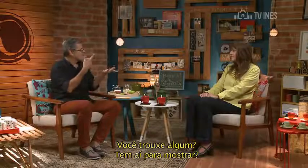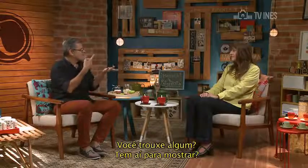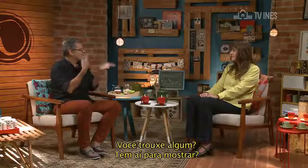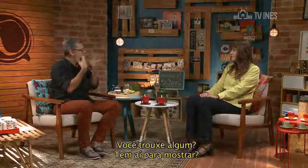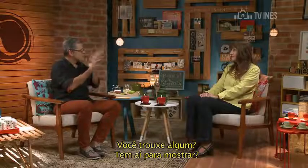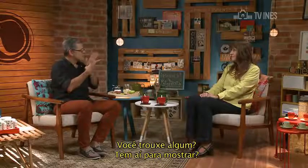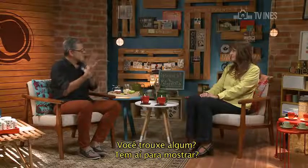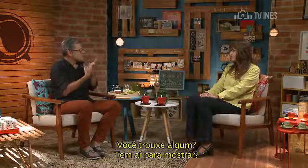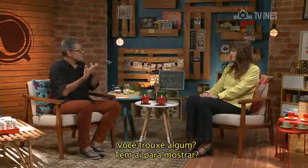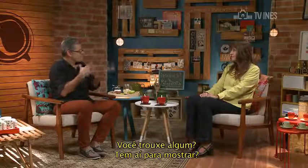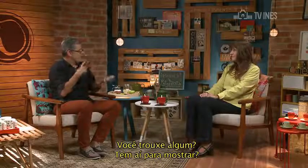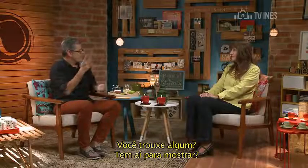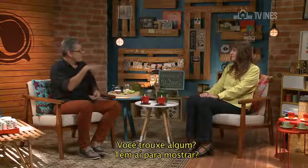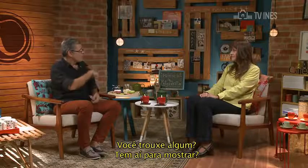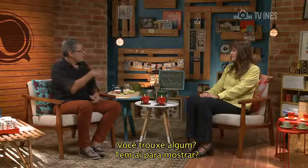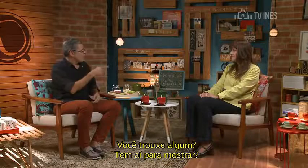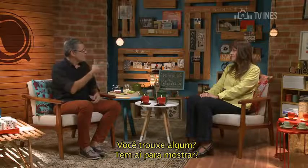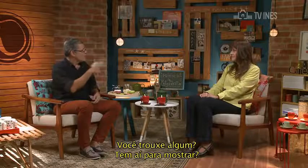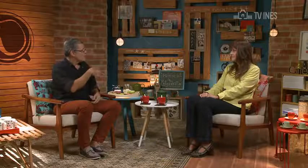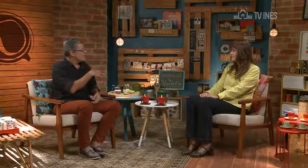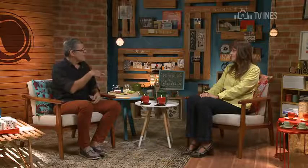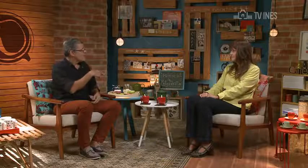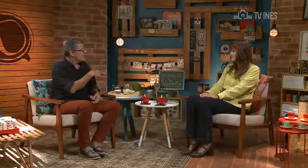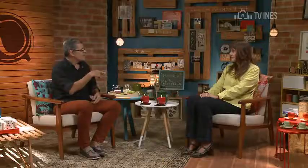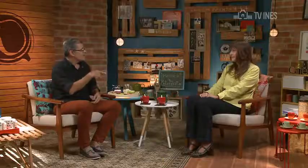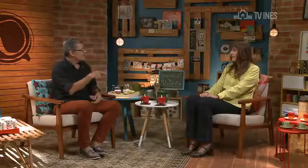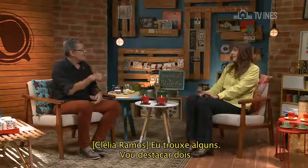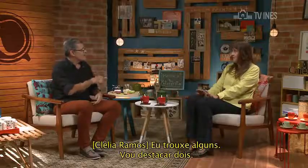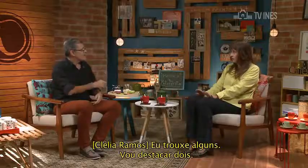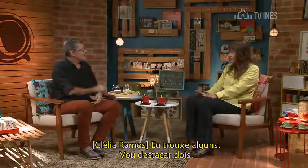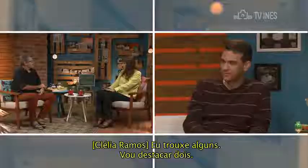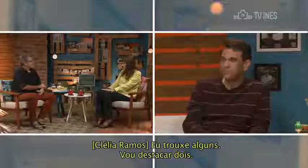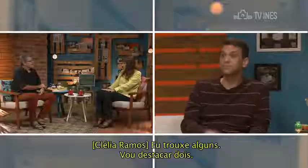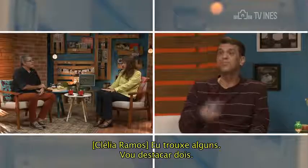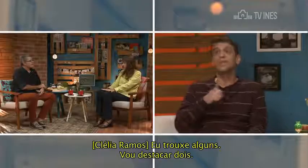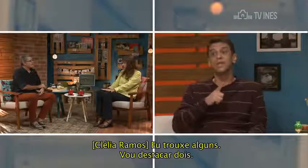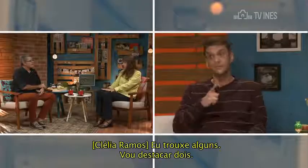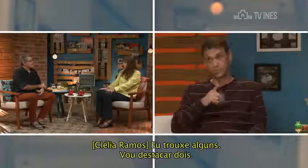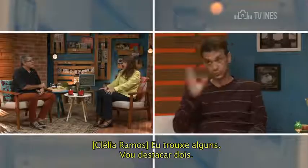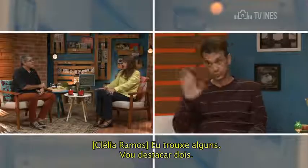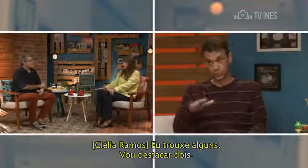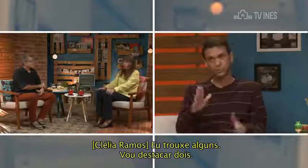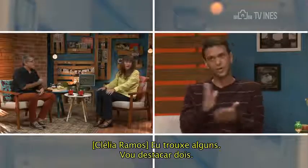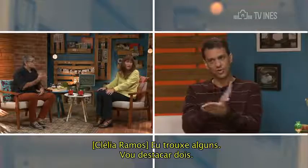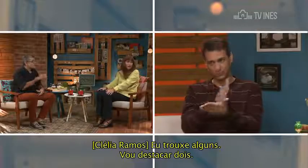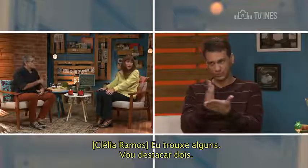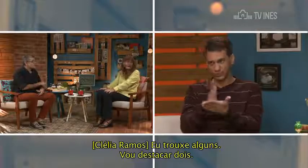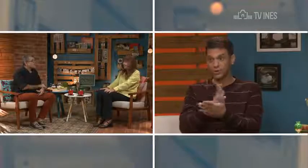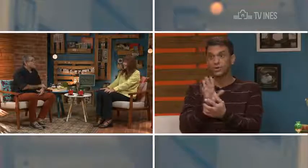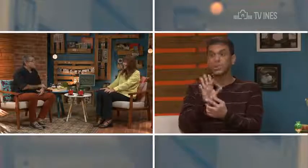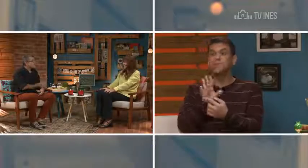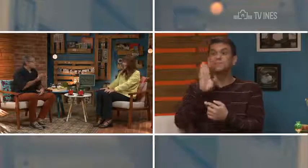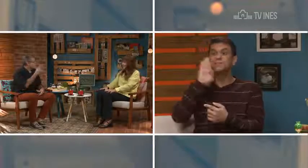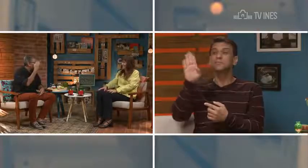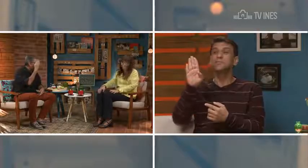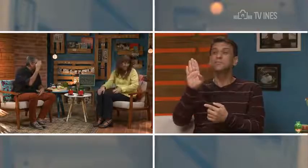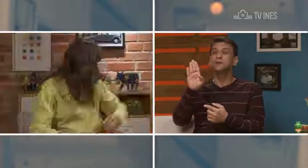Você trouxe algum? Tem aí para mostrar? Eu trouxe alguns, eu vou destacar